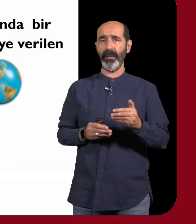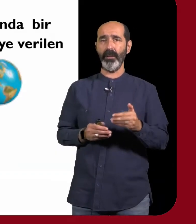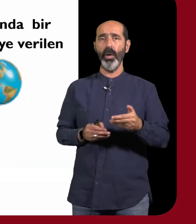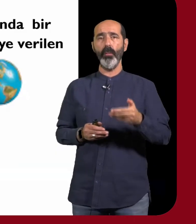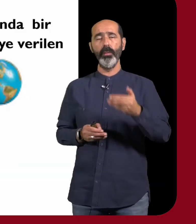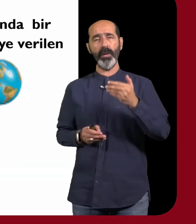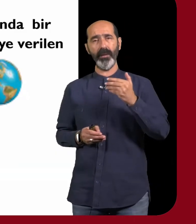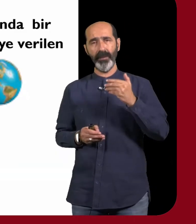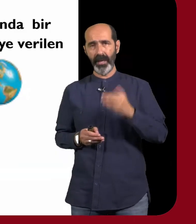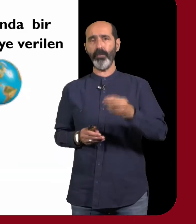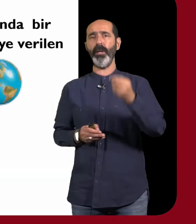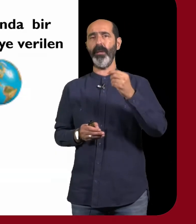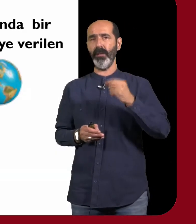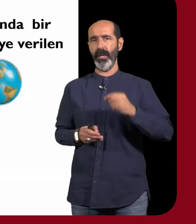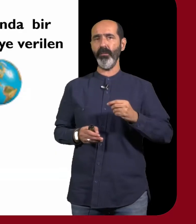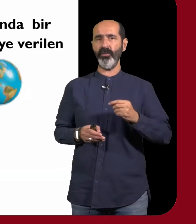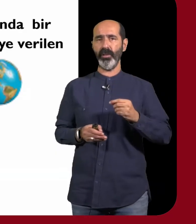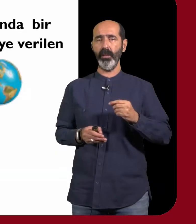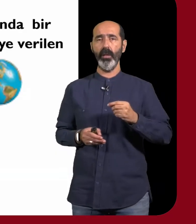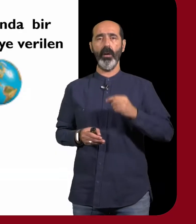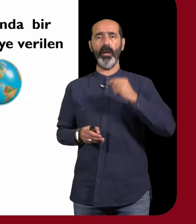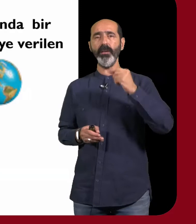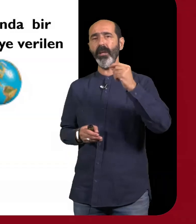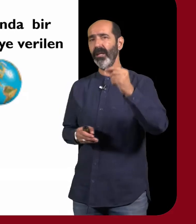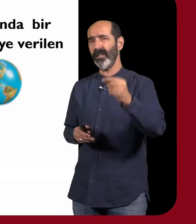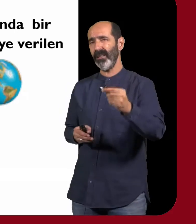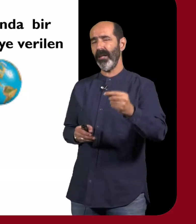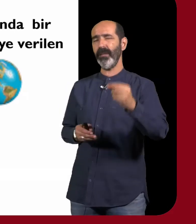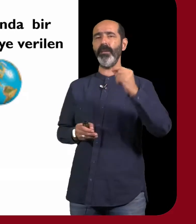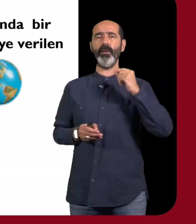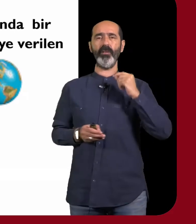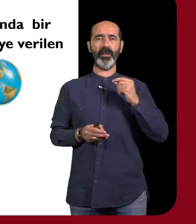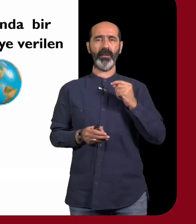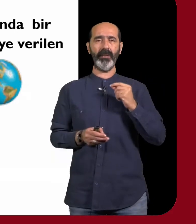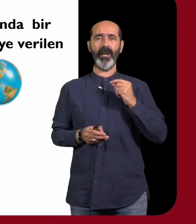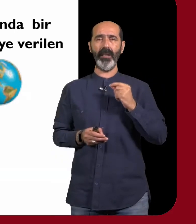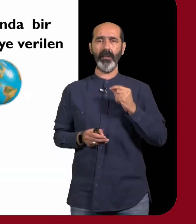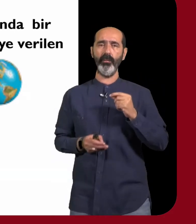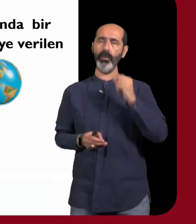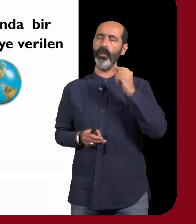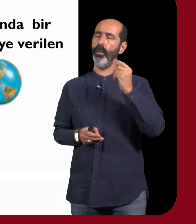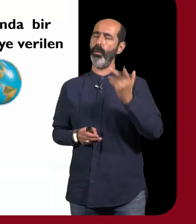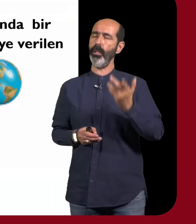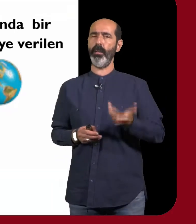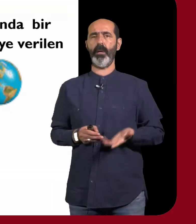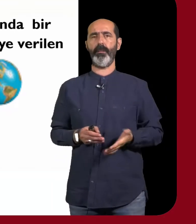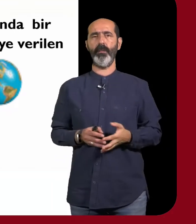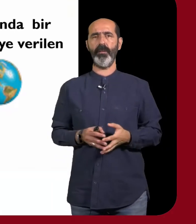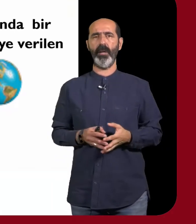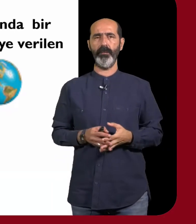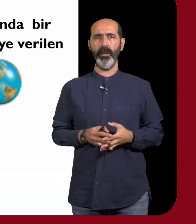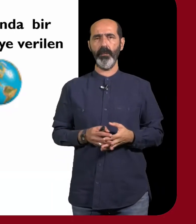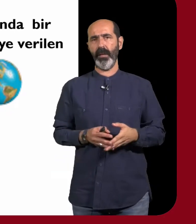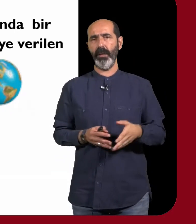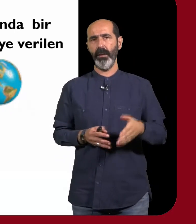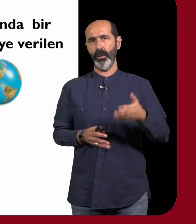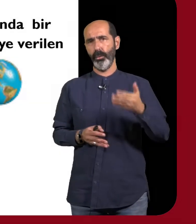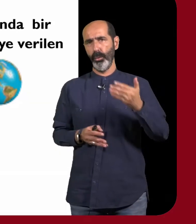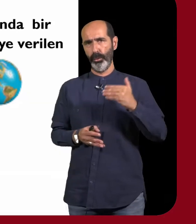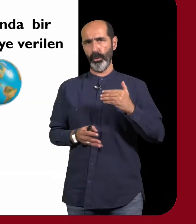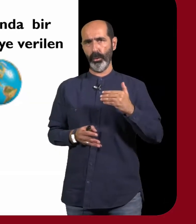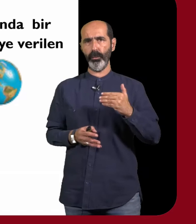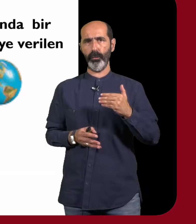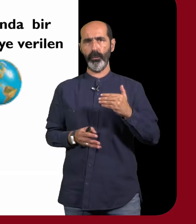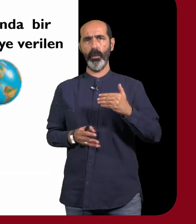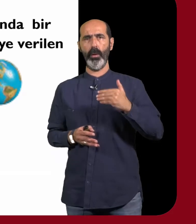değerlendirirken Bunlar neye göre belirlenmiştir hangi hareketlerden yola çıkarak değerlendirilmiştir ona da bakmamız lazım veda